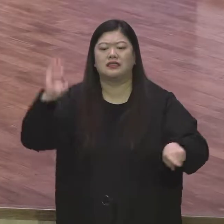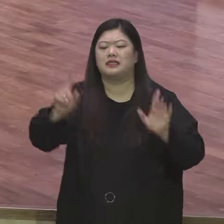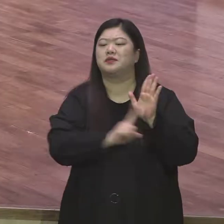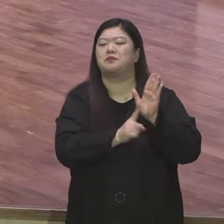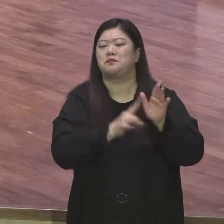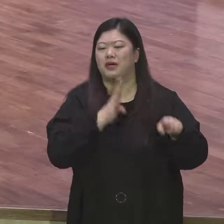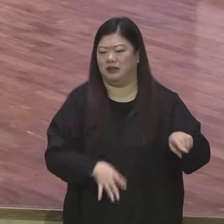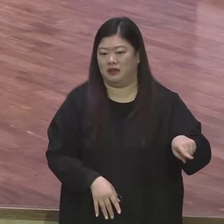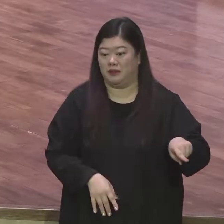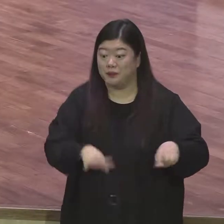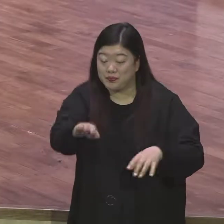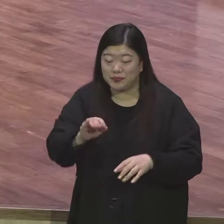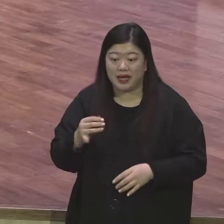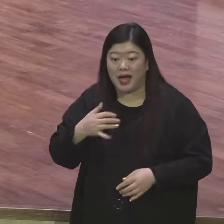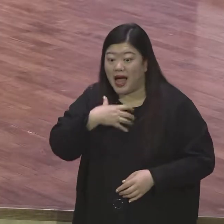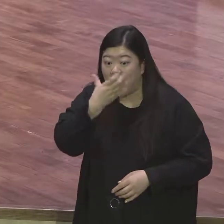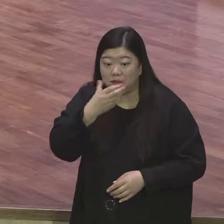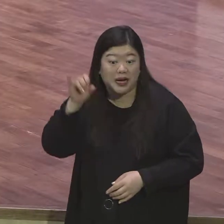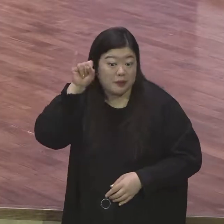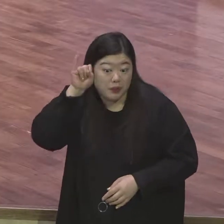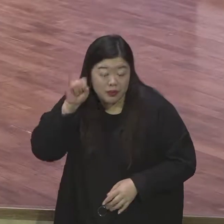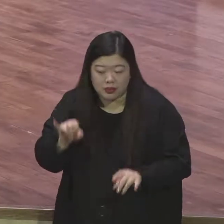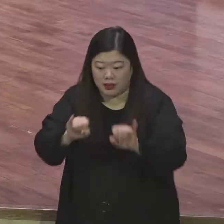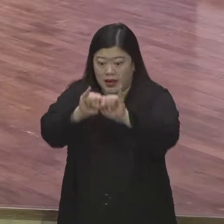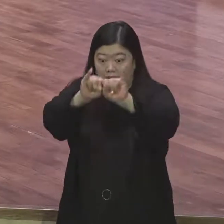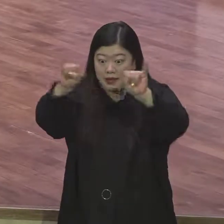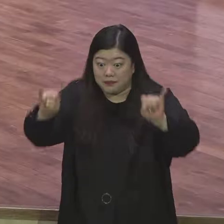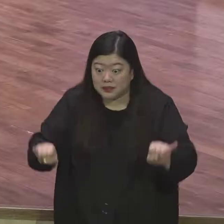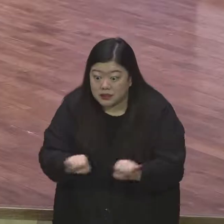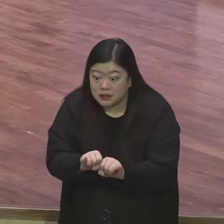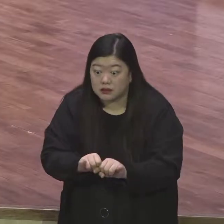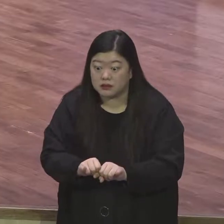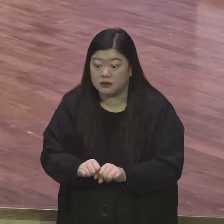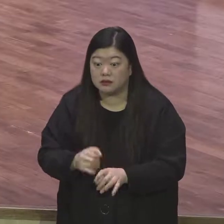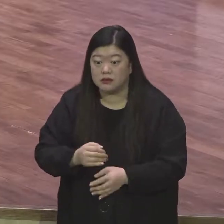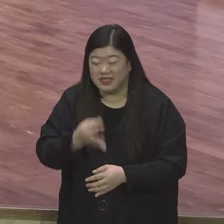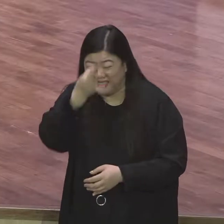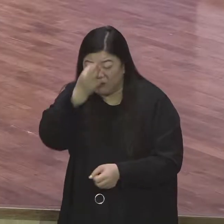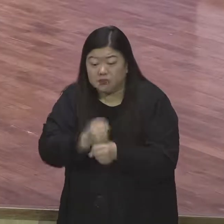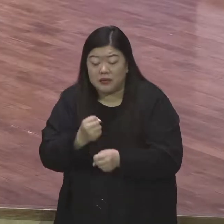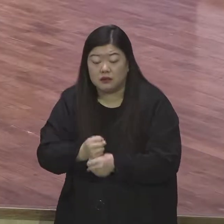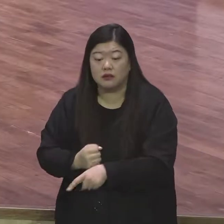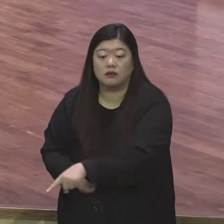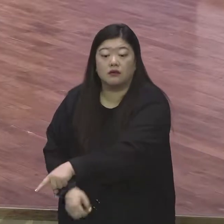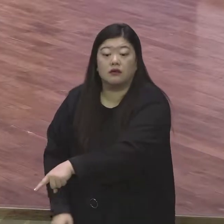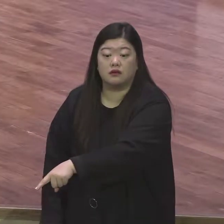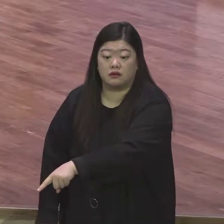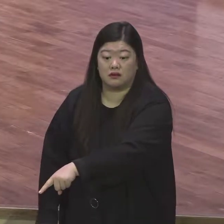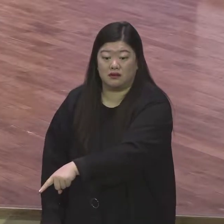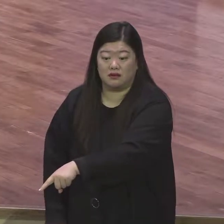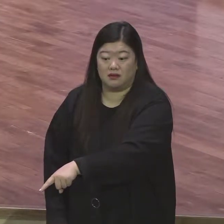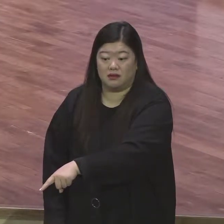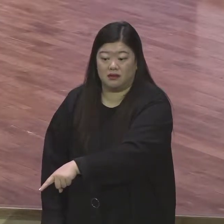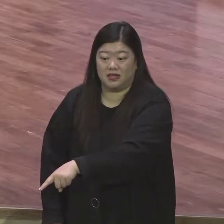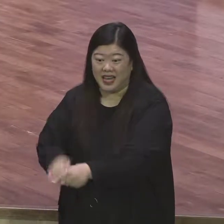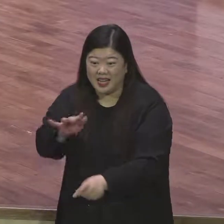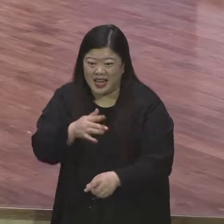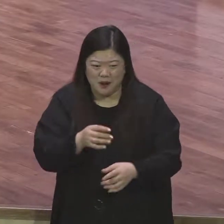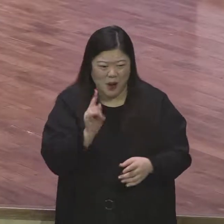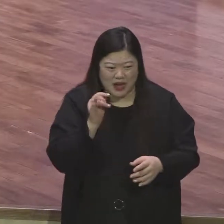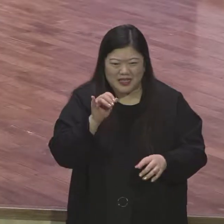아이폰, 아이패드 모든 것을 혁신적으로 간결함의 대명사로 그렇게